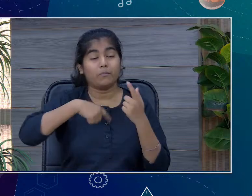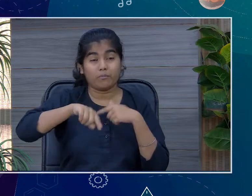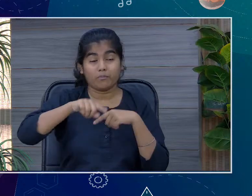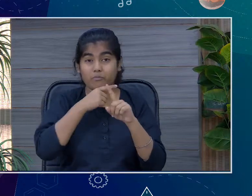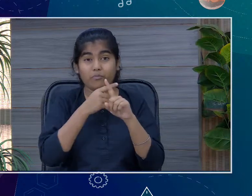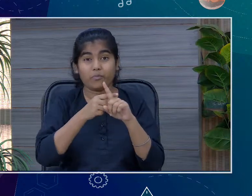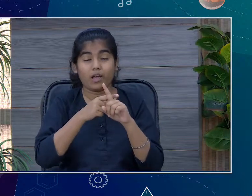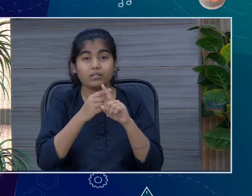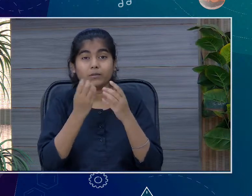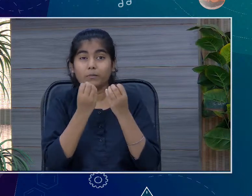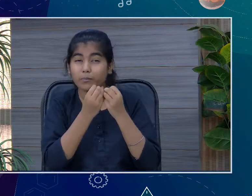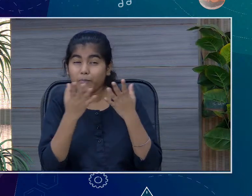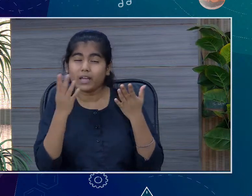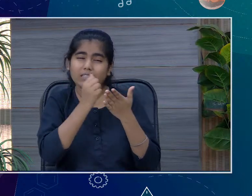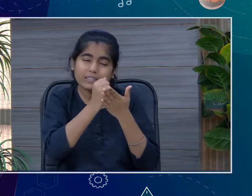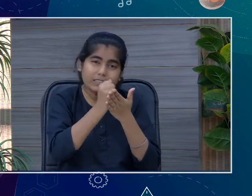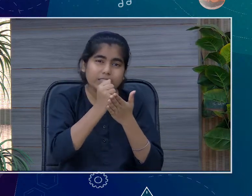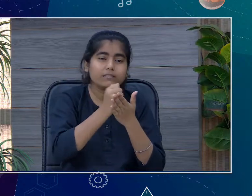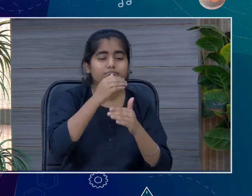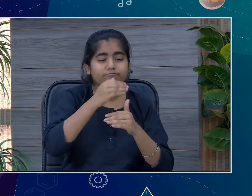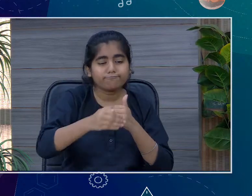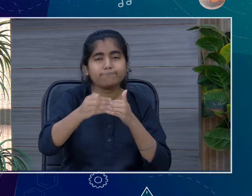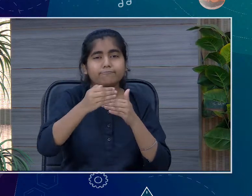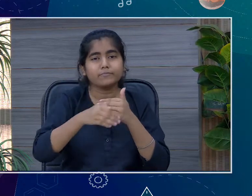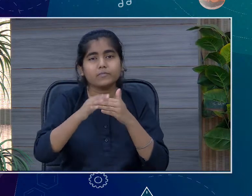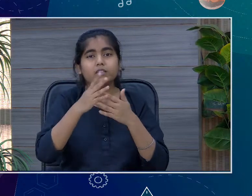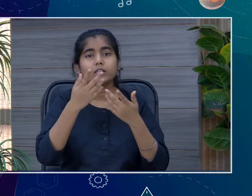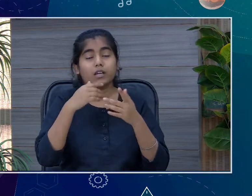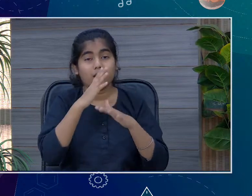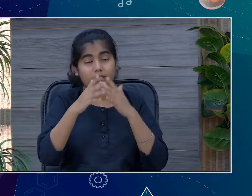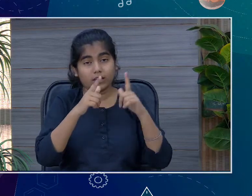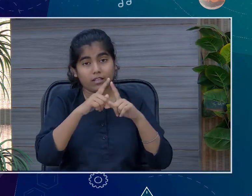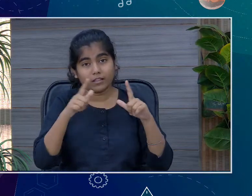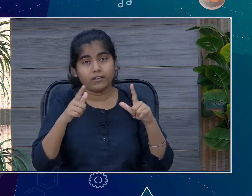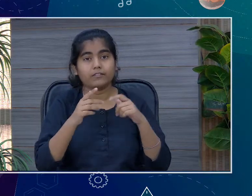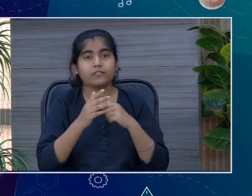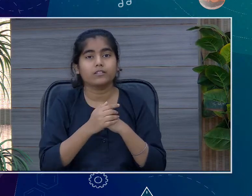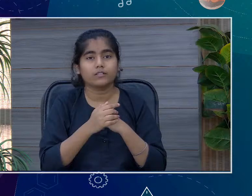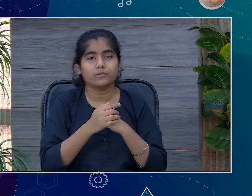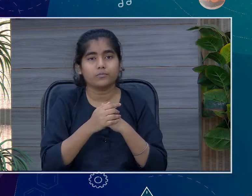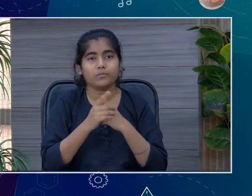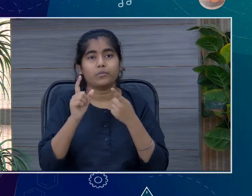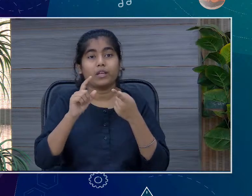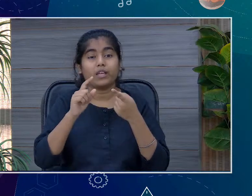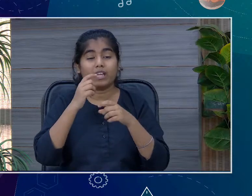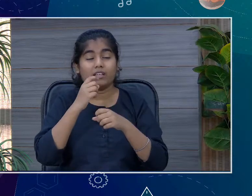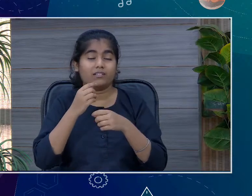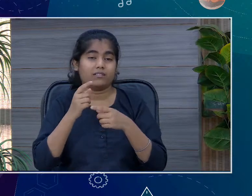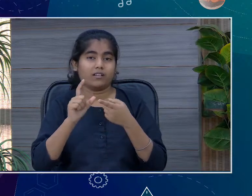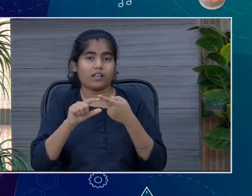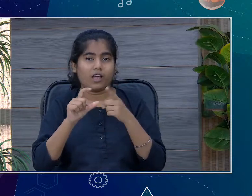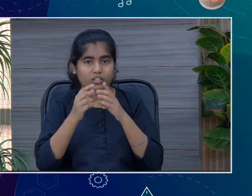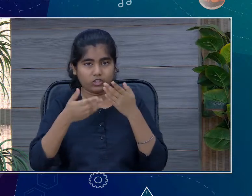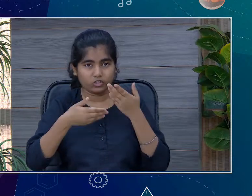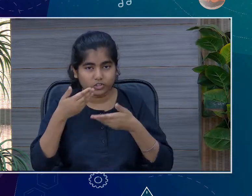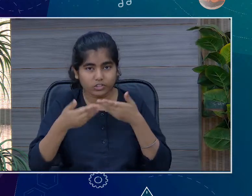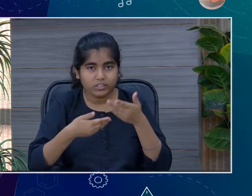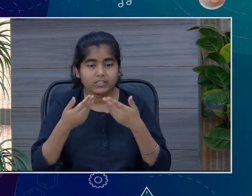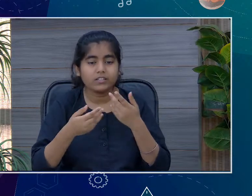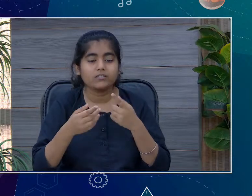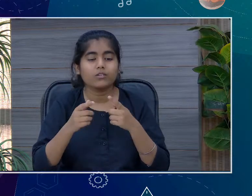कि बहुत सारे प्रयास किए जा रहे हैं सांकेतिक भाषा में शिक्षा को सुगम्य बनाने के लिए,